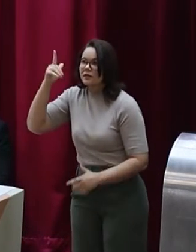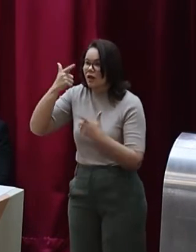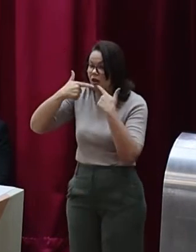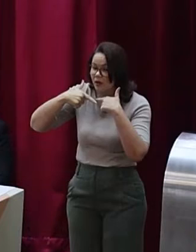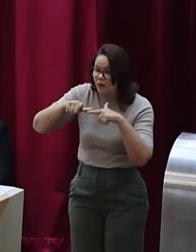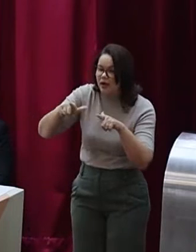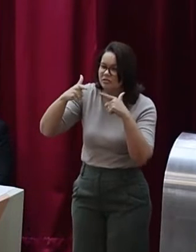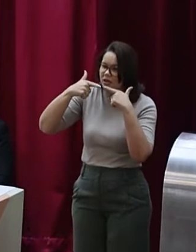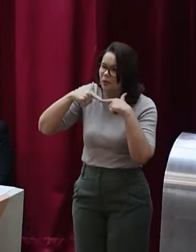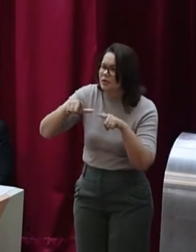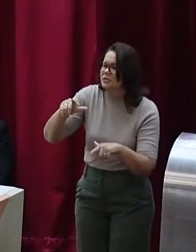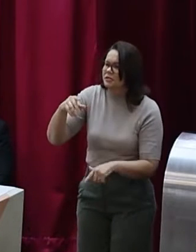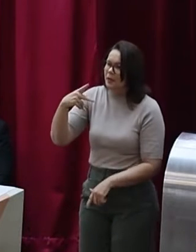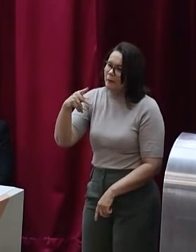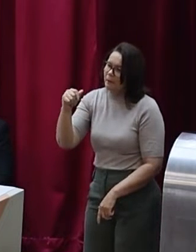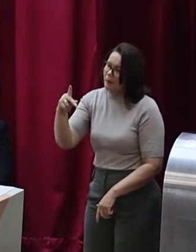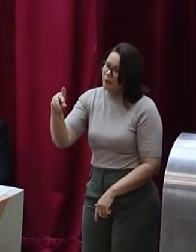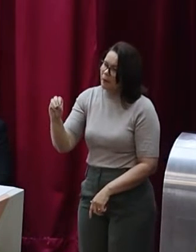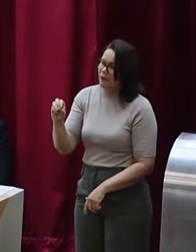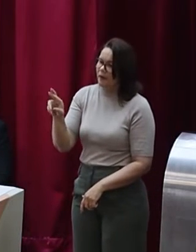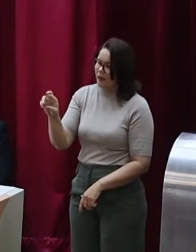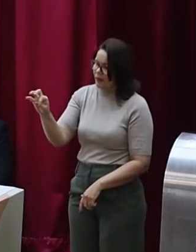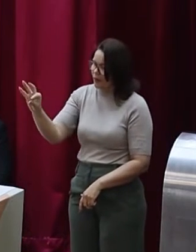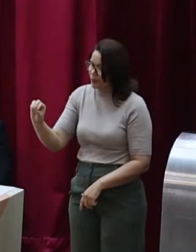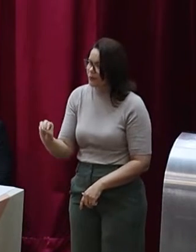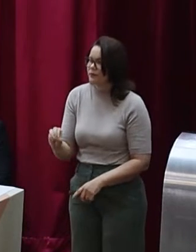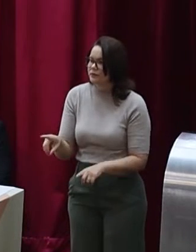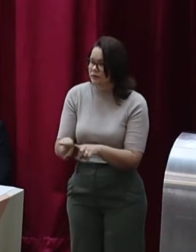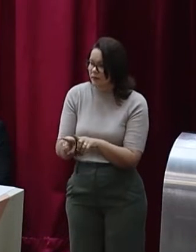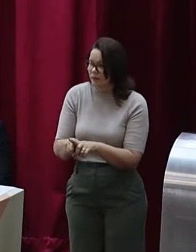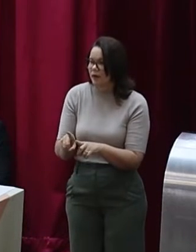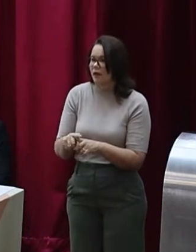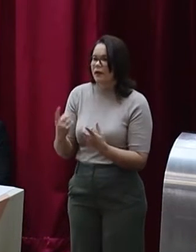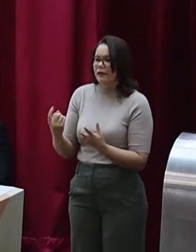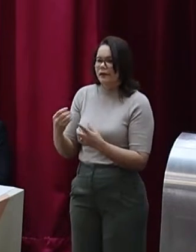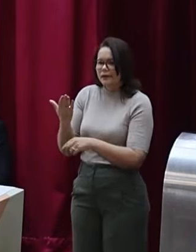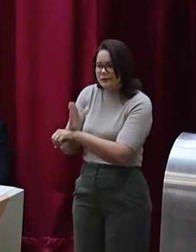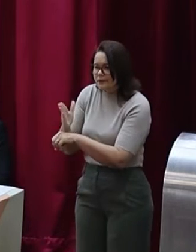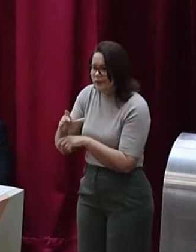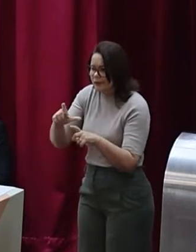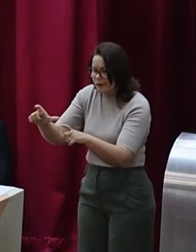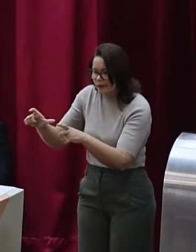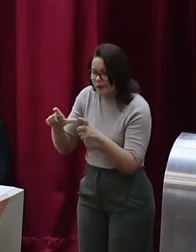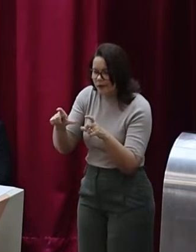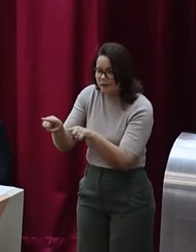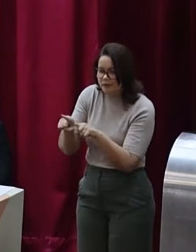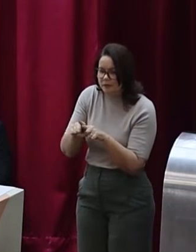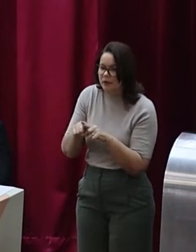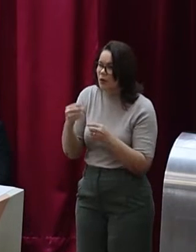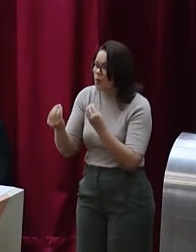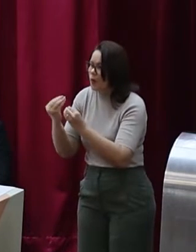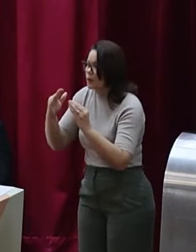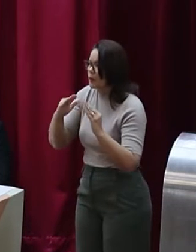ideia de papo reto, a legitimação disso nas práticas locais, da cooperação com moradores